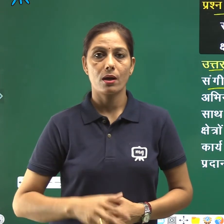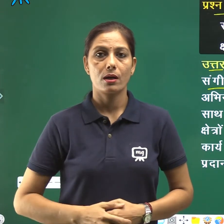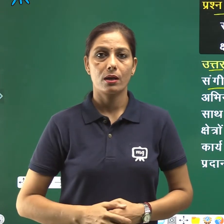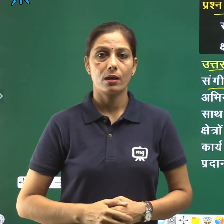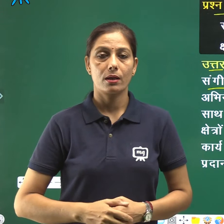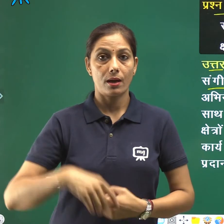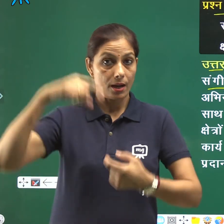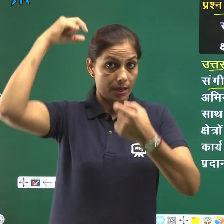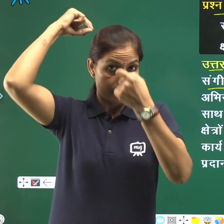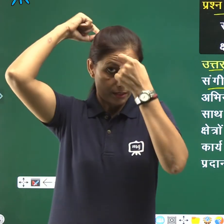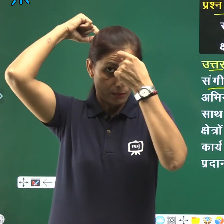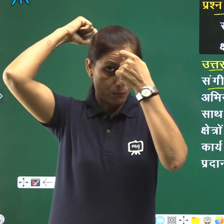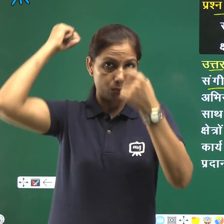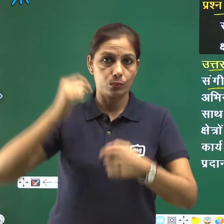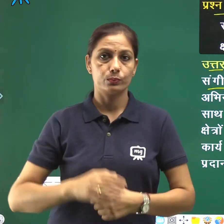नेताओं,